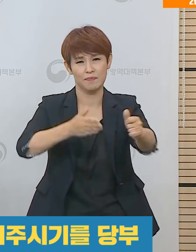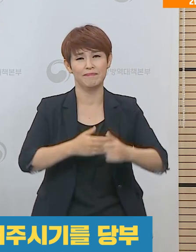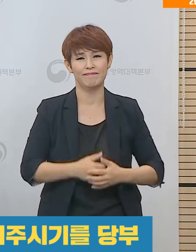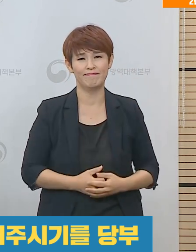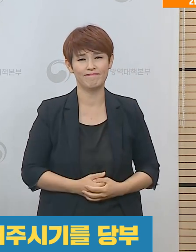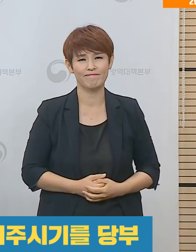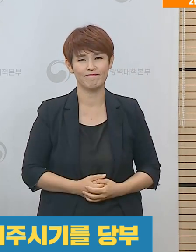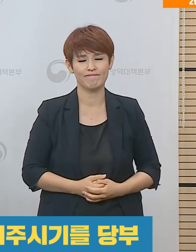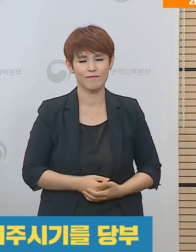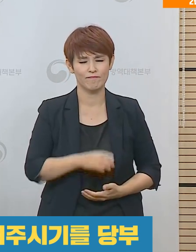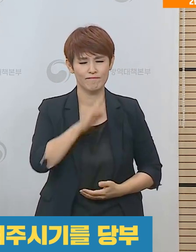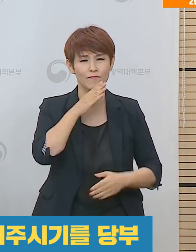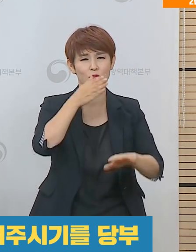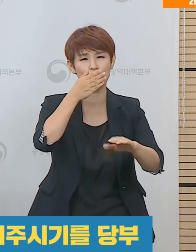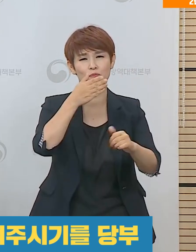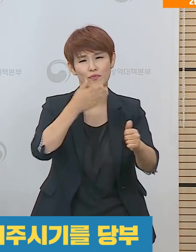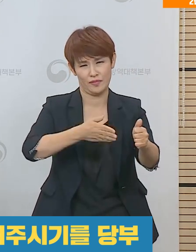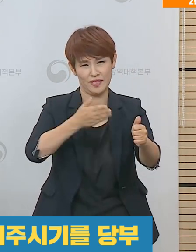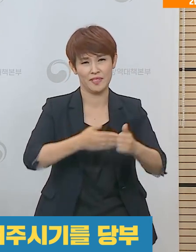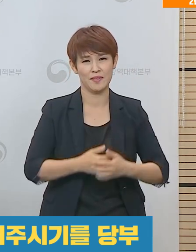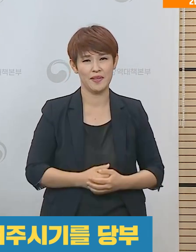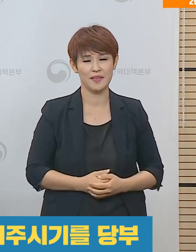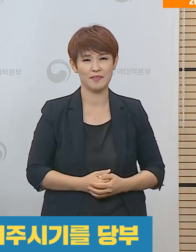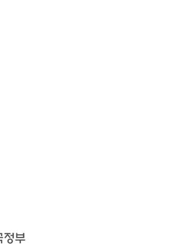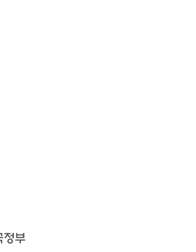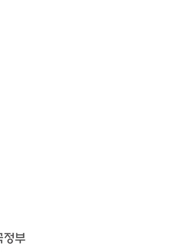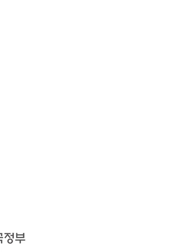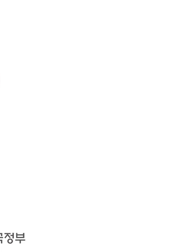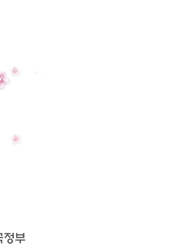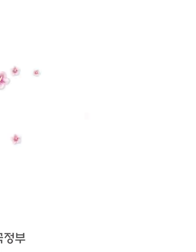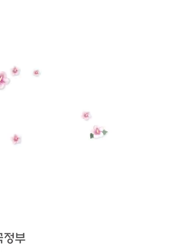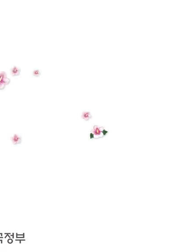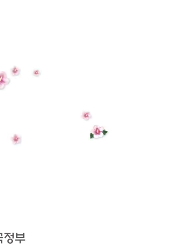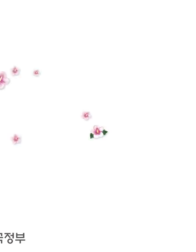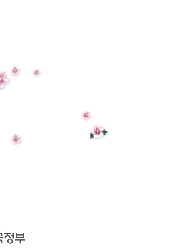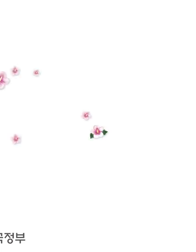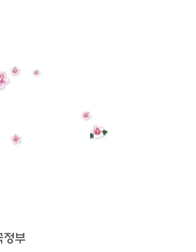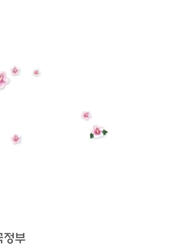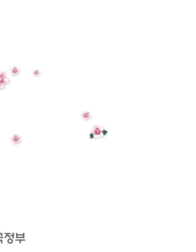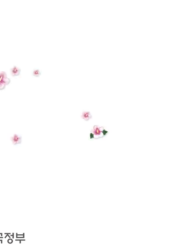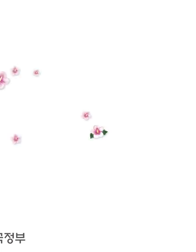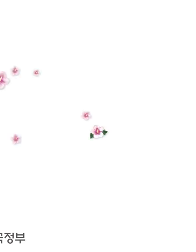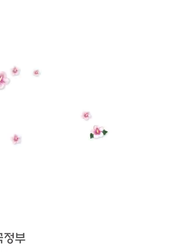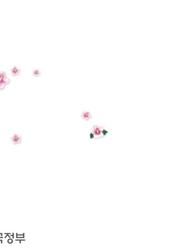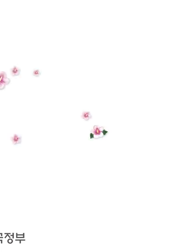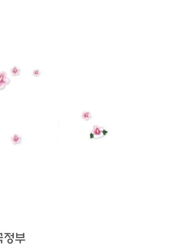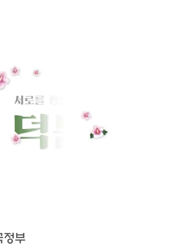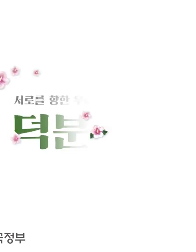지켜주시기를 마지막으로 거듭 당부드립니다. 이상입니다.